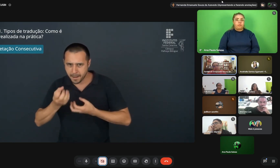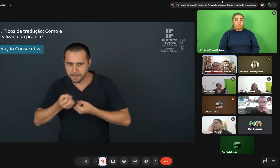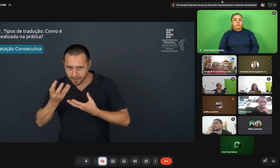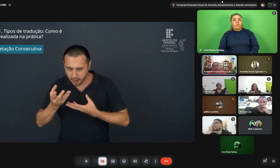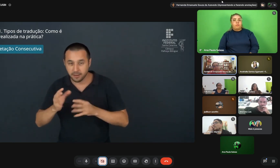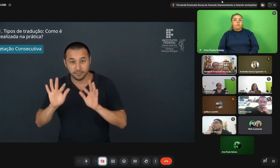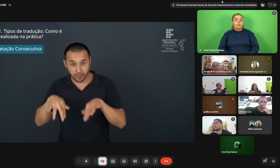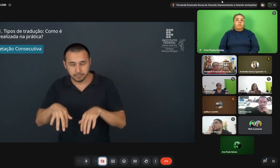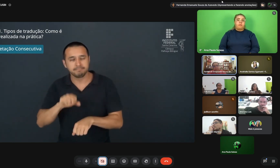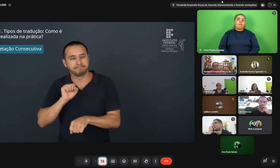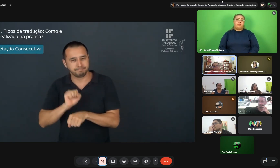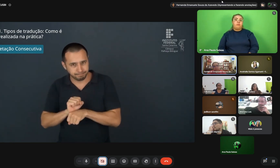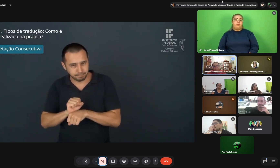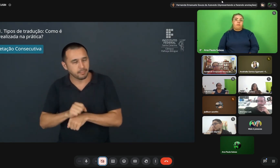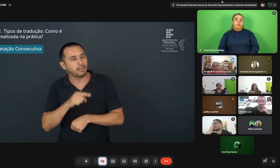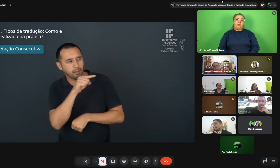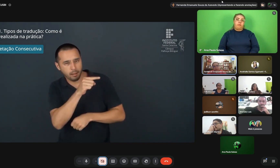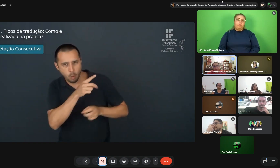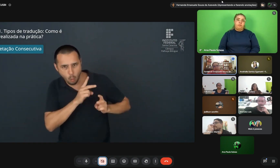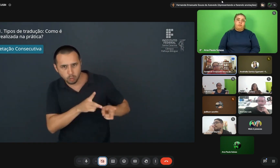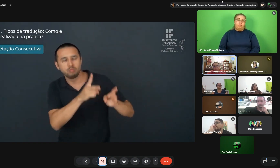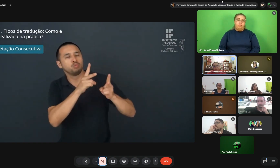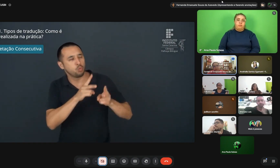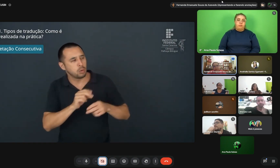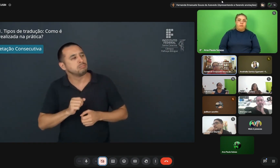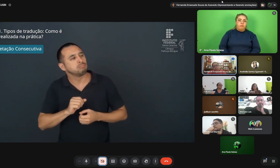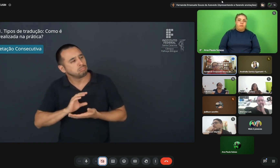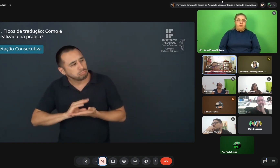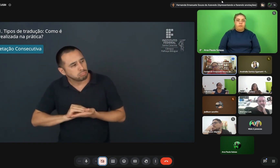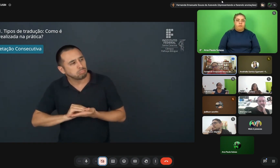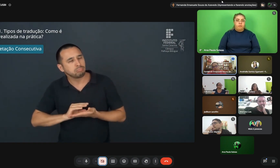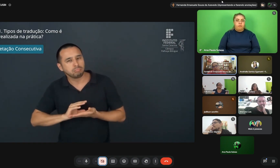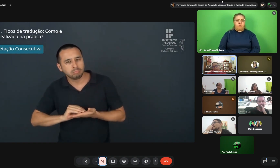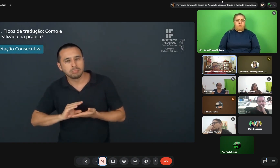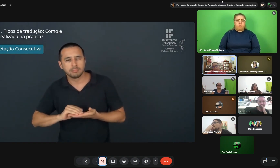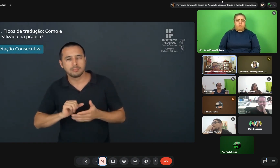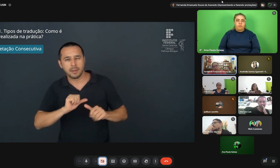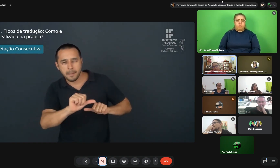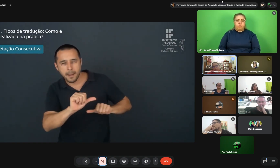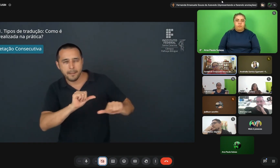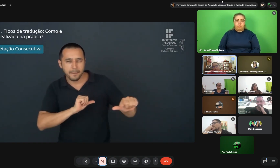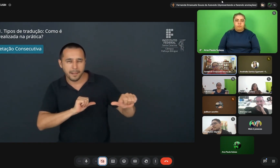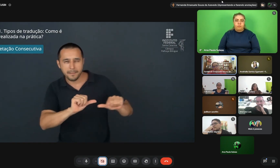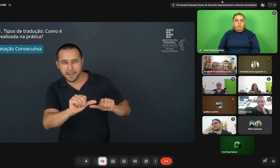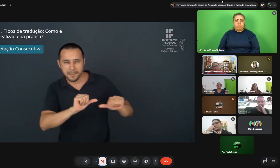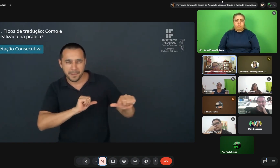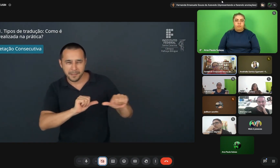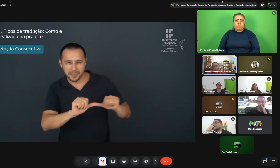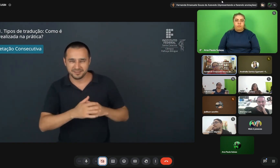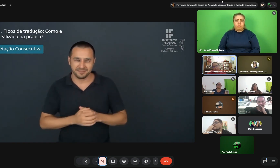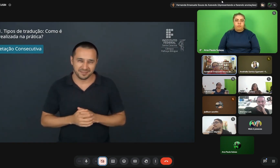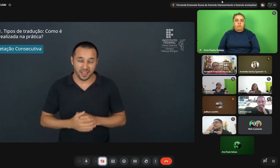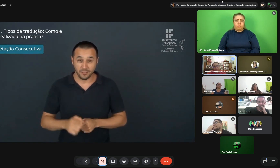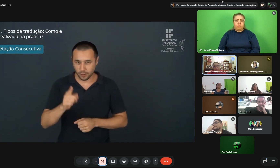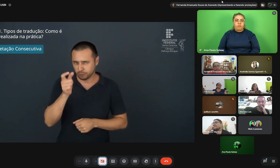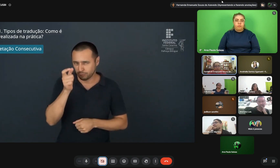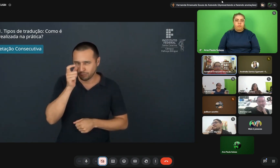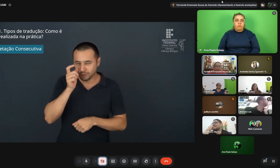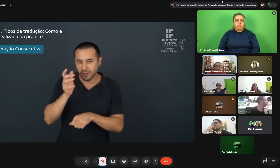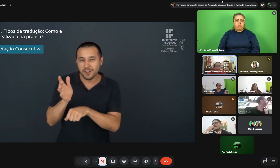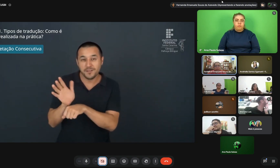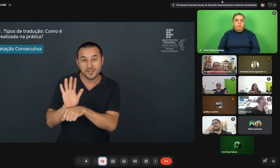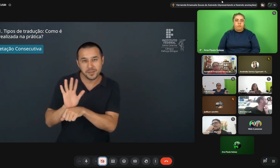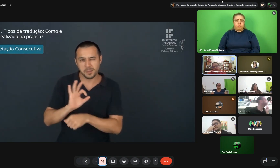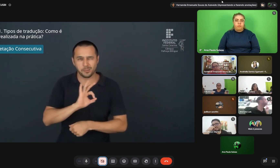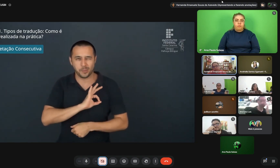ele vai e faz a interpretação. Aí ele para e o outro continua de novo falando, ele recebe algumas informações, fica assim, um